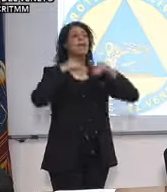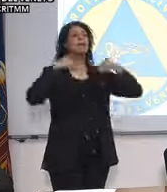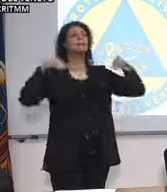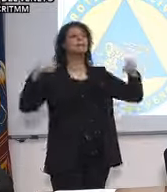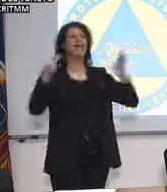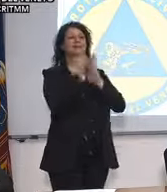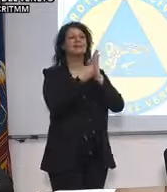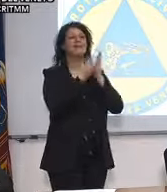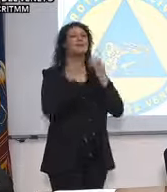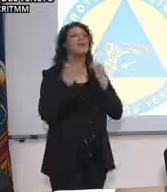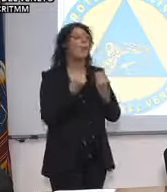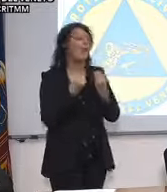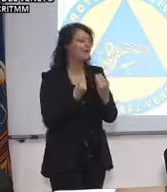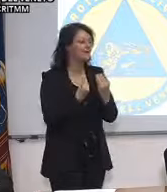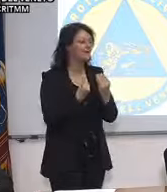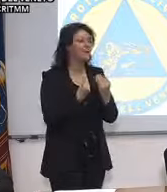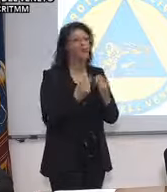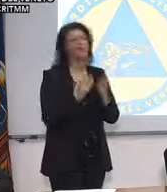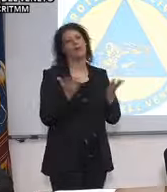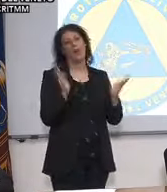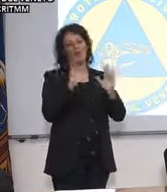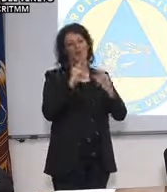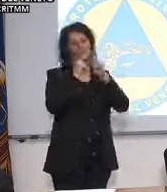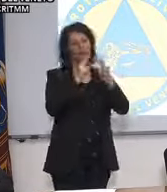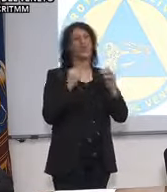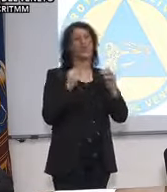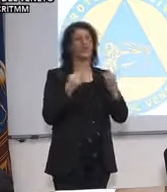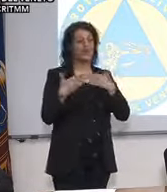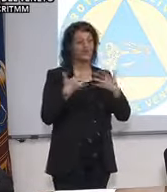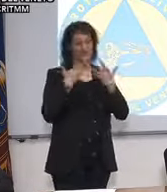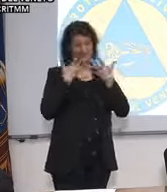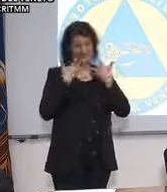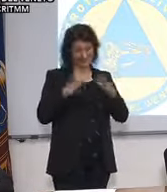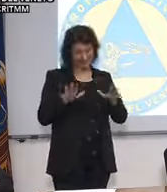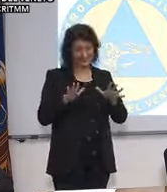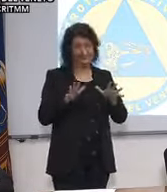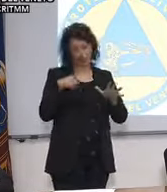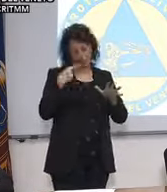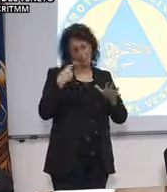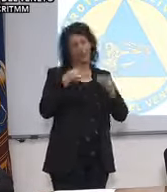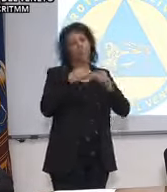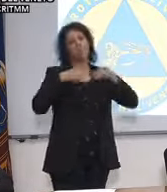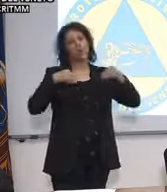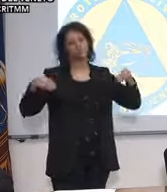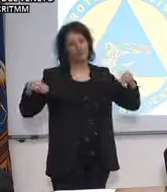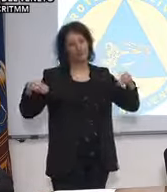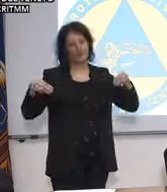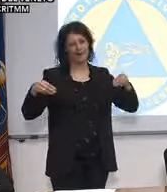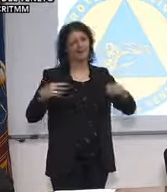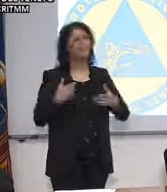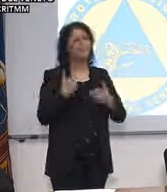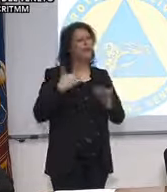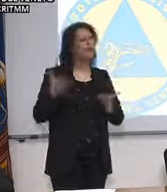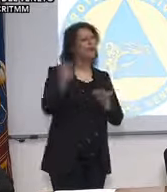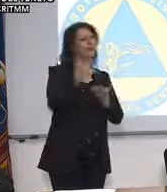faremo fuori da sto casino ovviamente, però stanno arrivando un sacco di materiale, veramente, cioè, verrà una bella